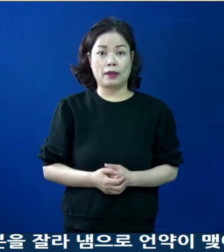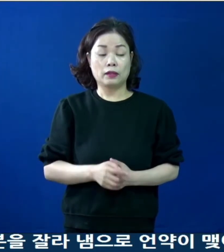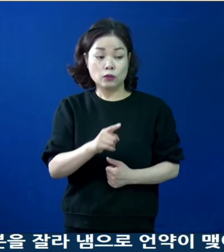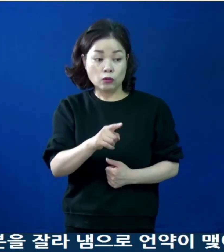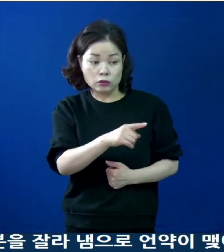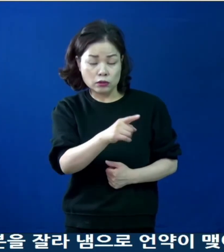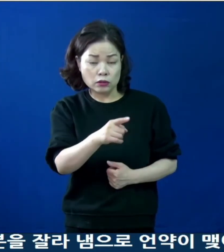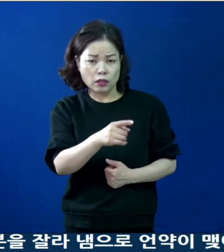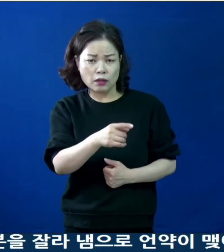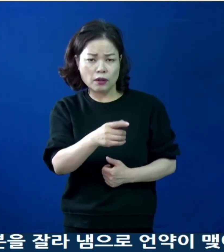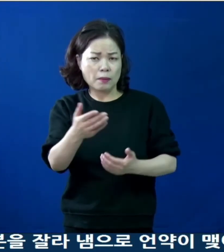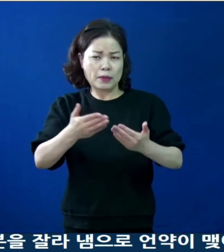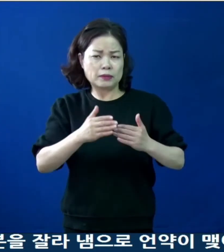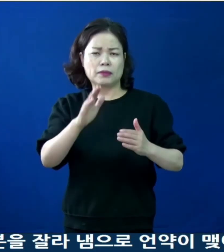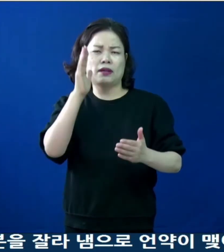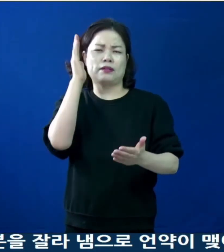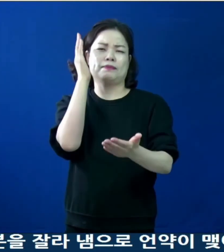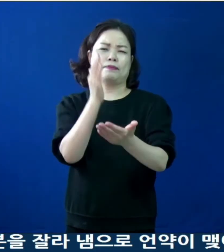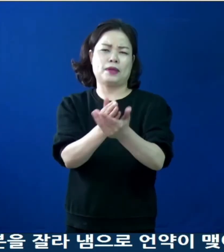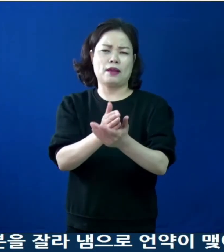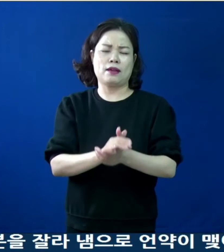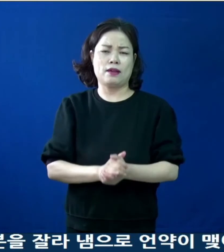그것을 너희가 용납하면 안 돼라고 하는 거예요.